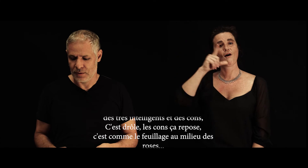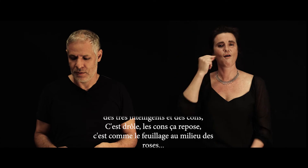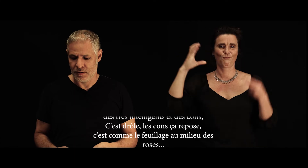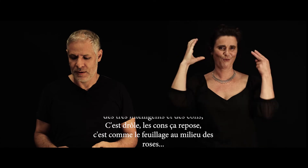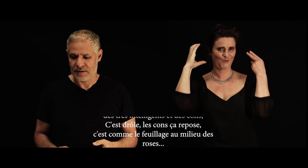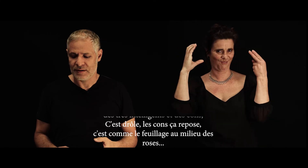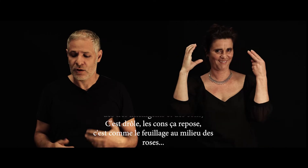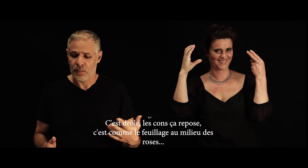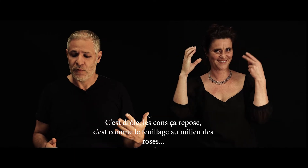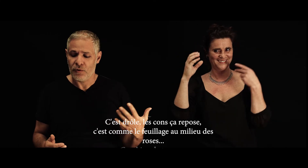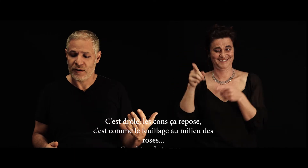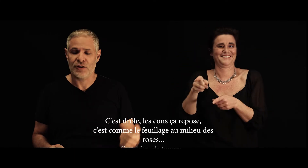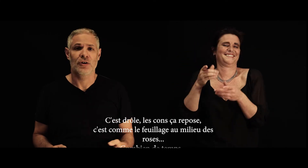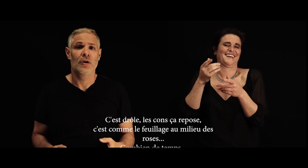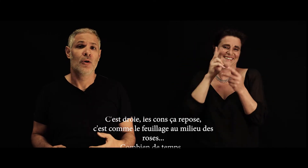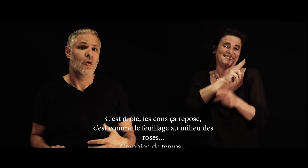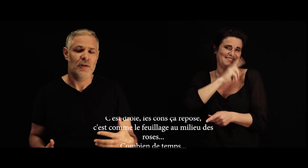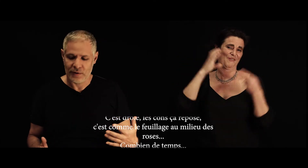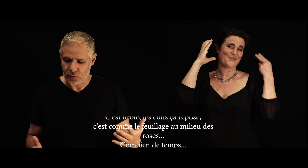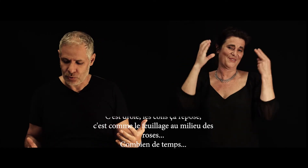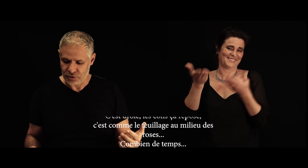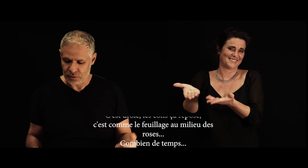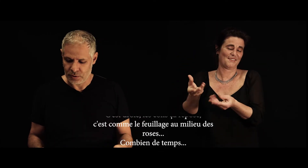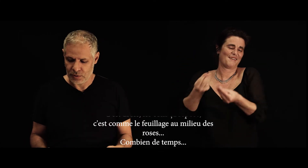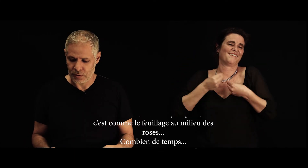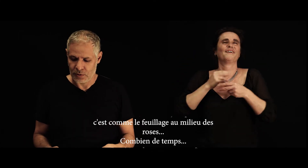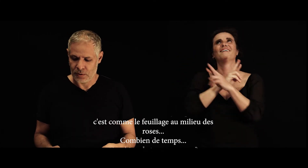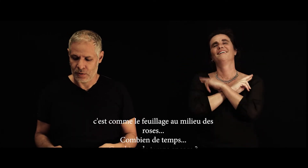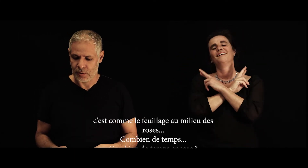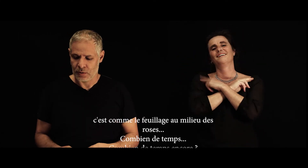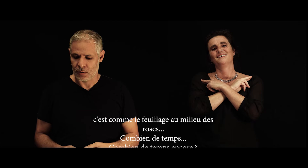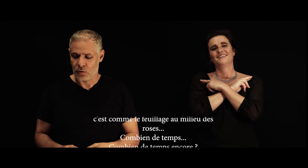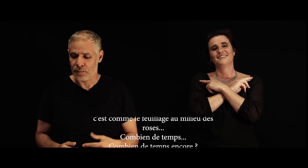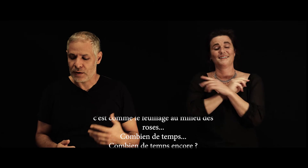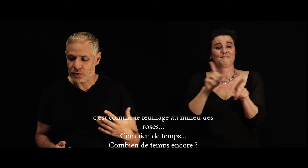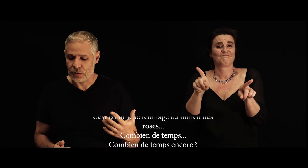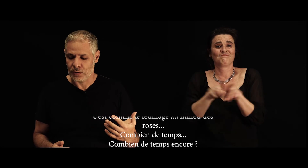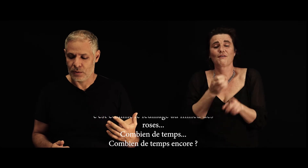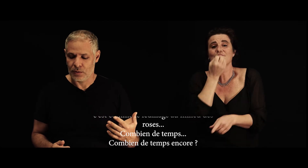repose, c'est comme le feuillage au milieu des roses.